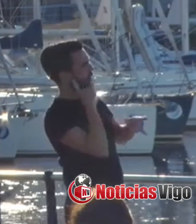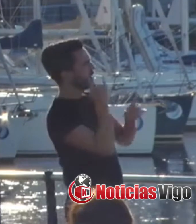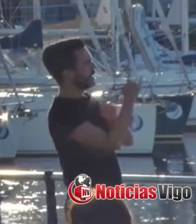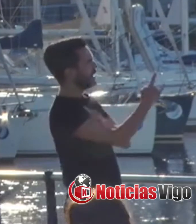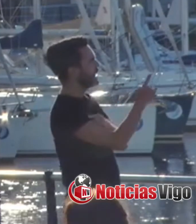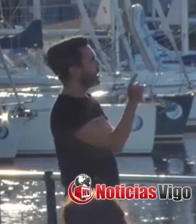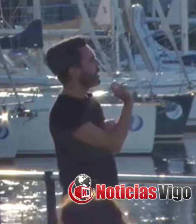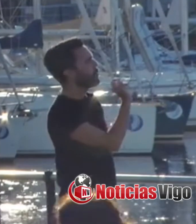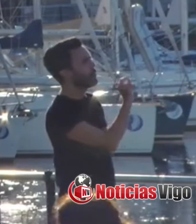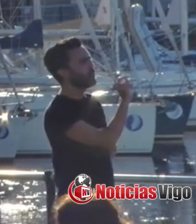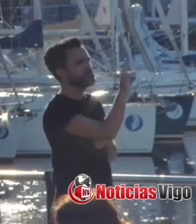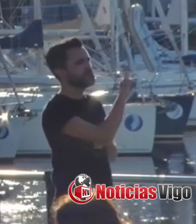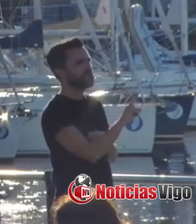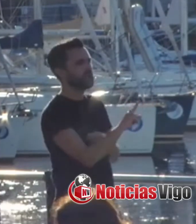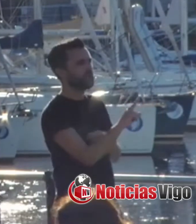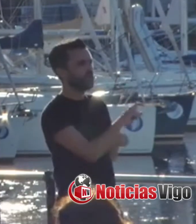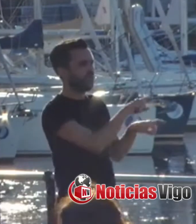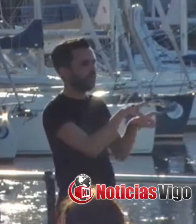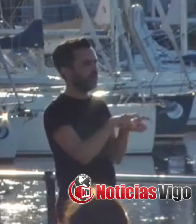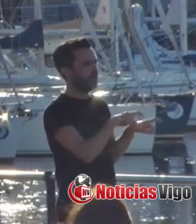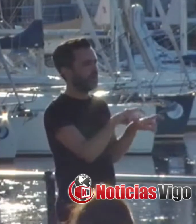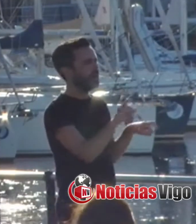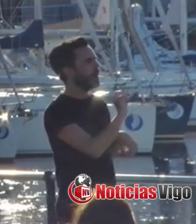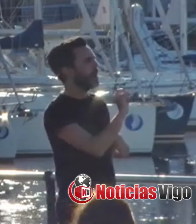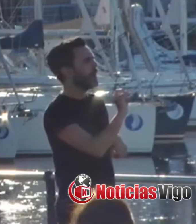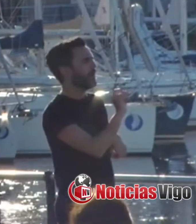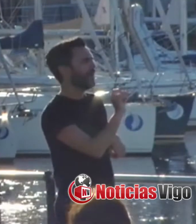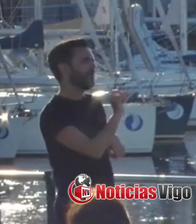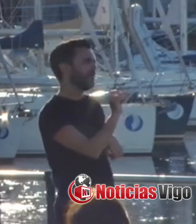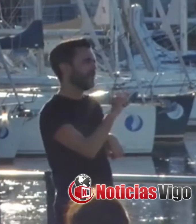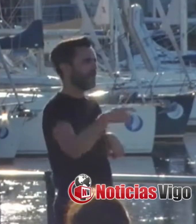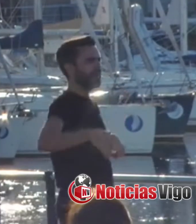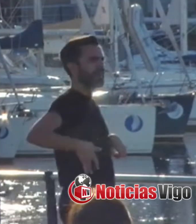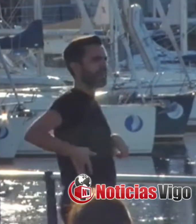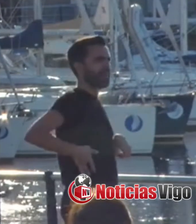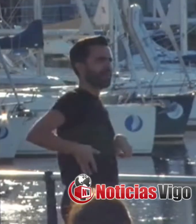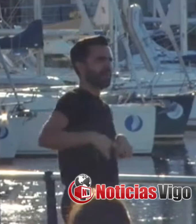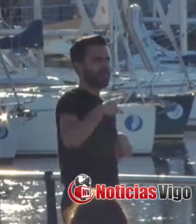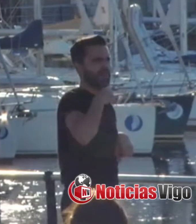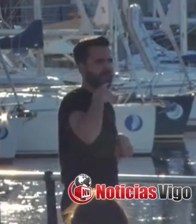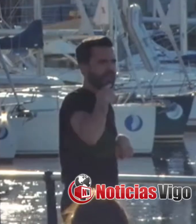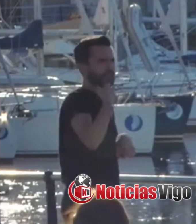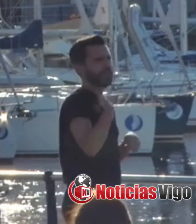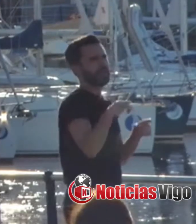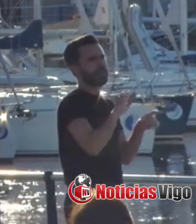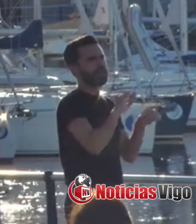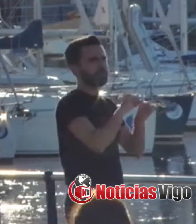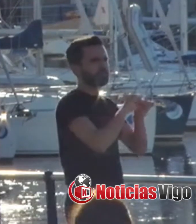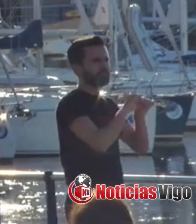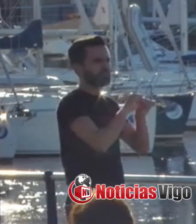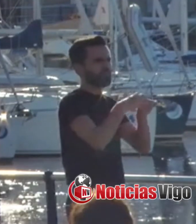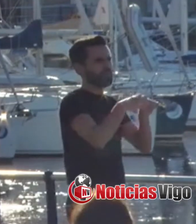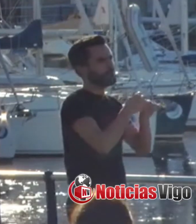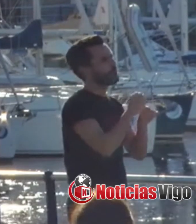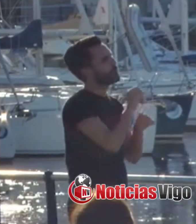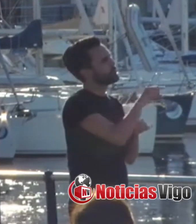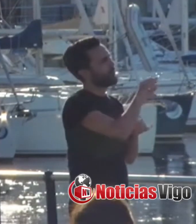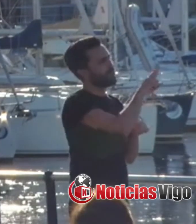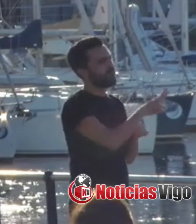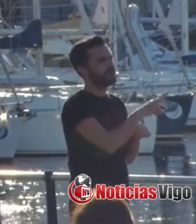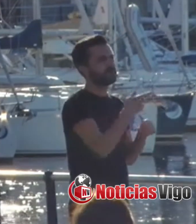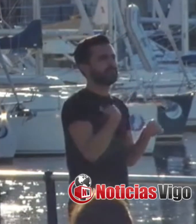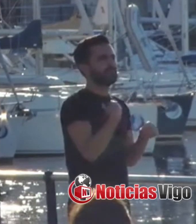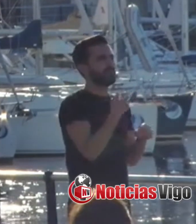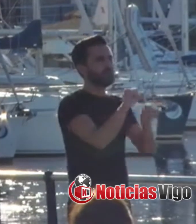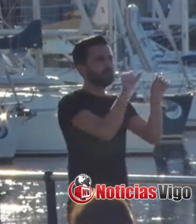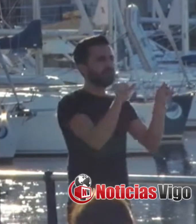Pulsas un, tes unha hernia, pulsas dous, pero que clase de modelo, eh? Facer xusto o contrario do que